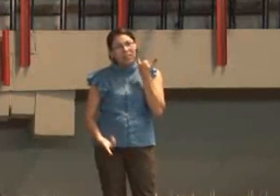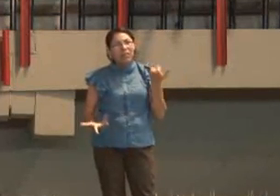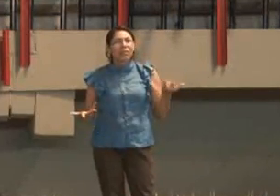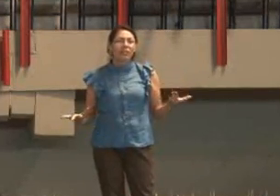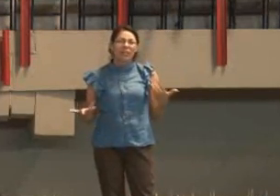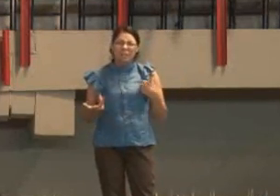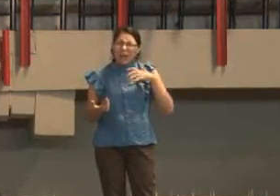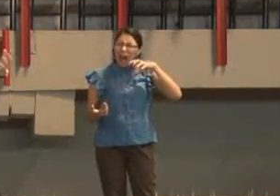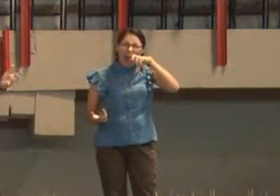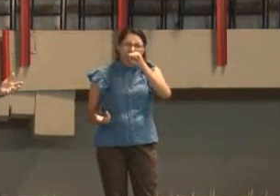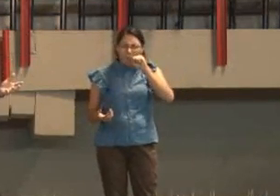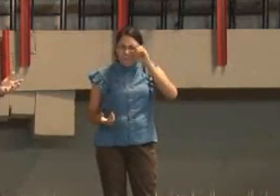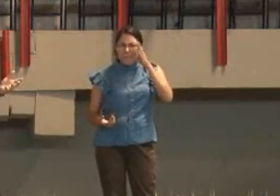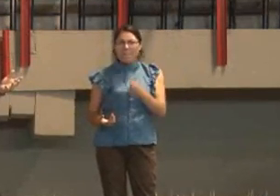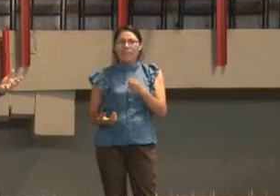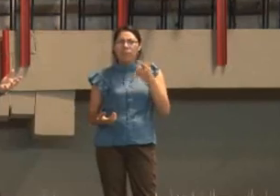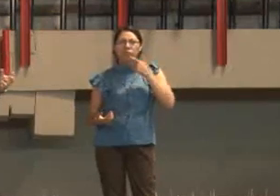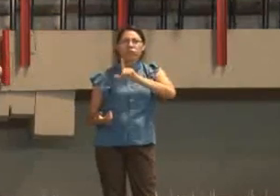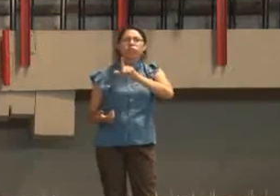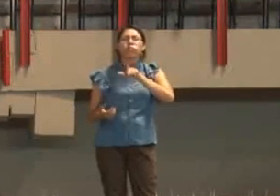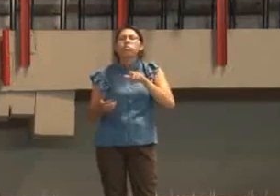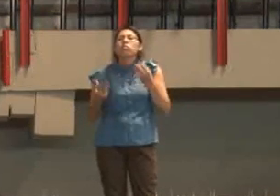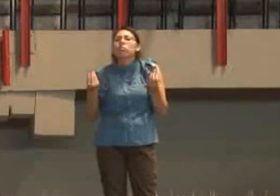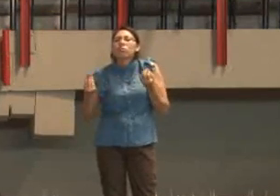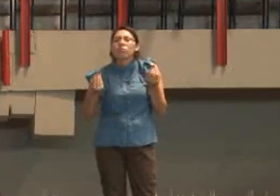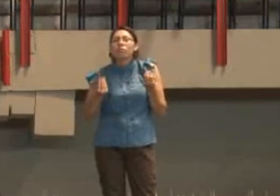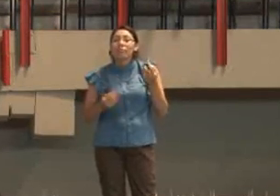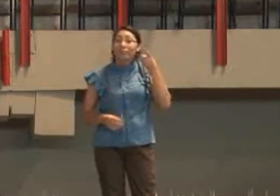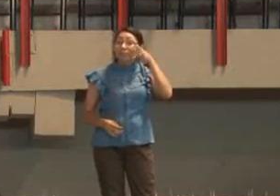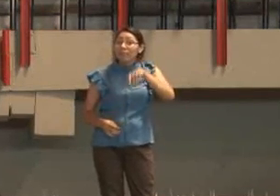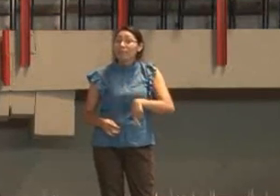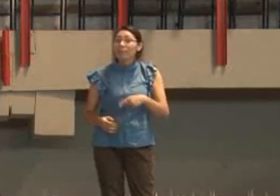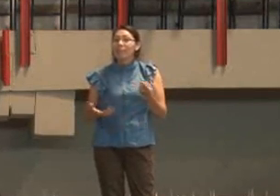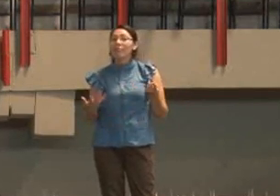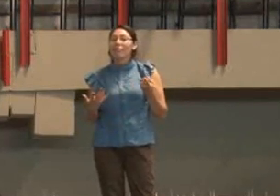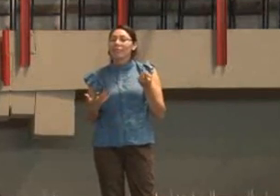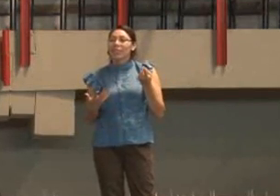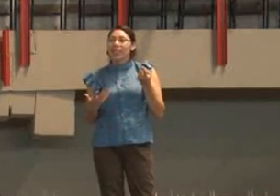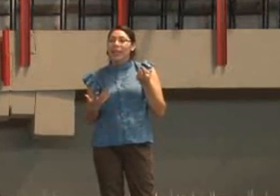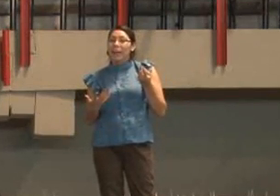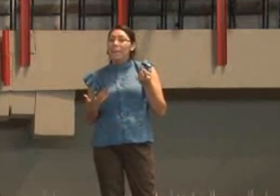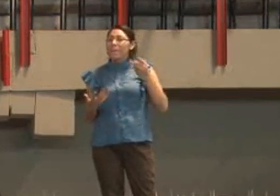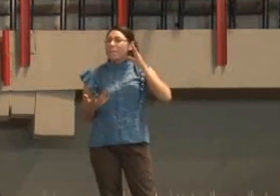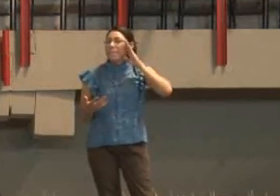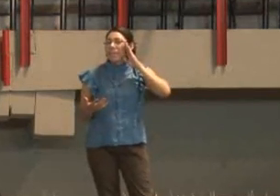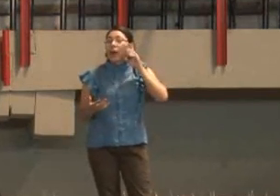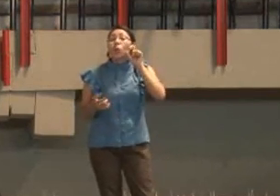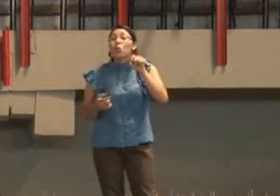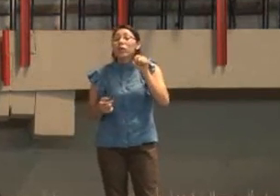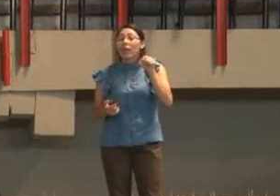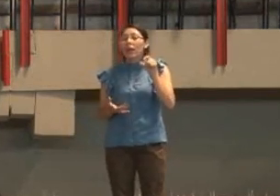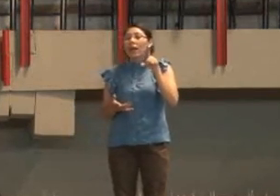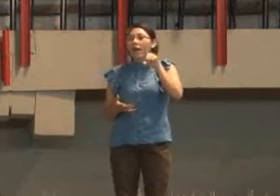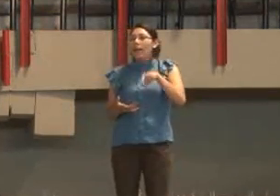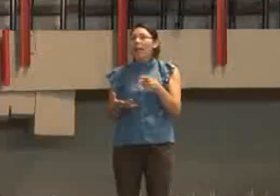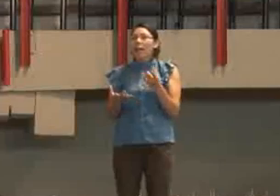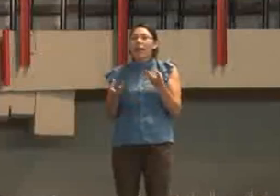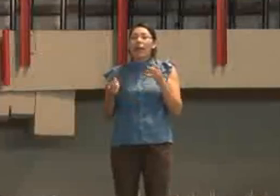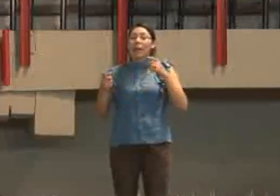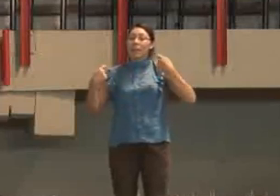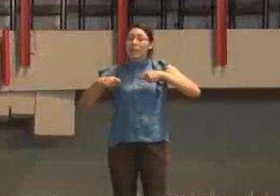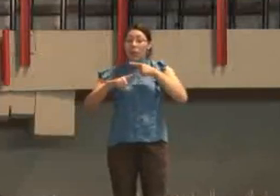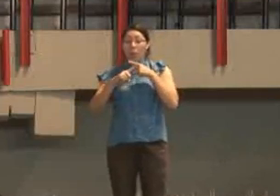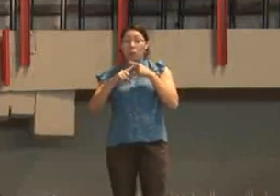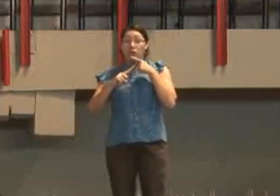nesse resultado? Existe. Através de quê? Através de um princípio que a gente chama de princípio